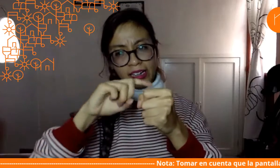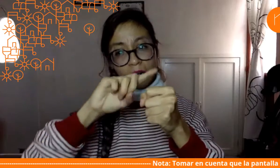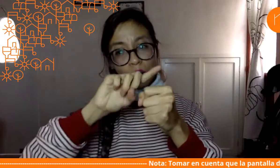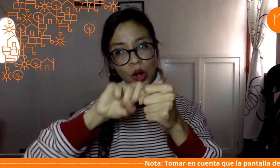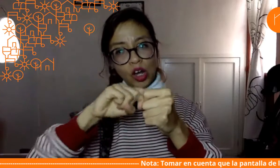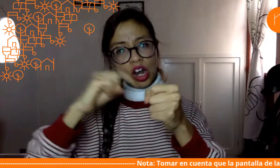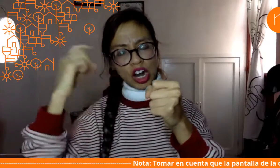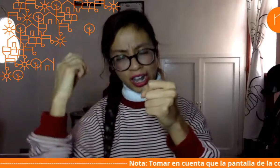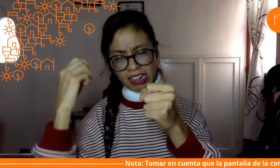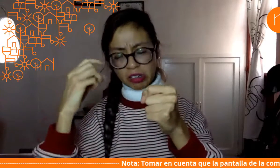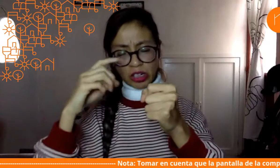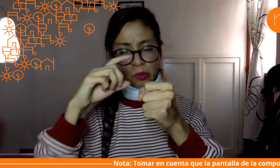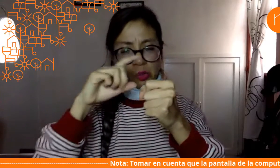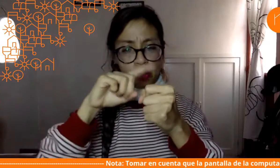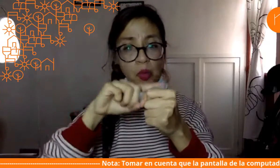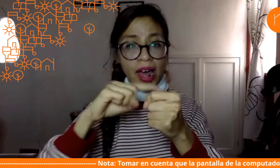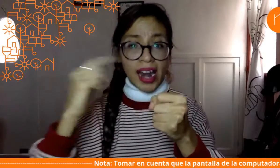decir colores, o sea, el plural,